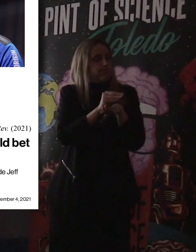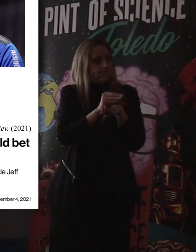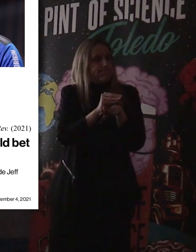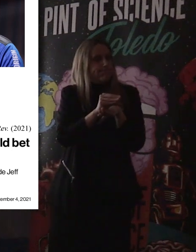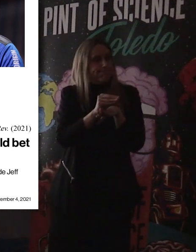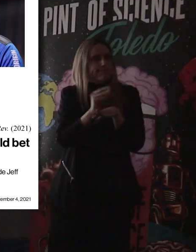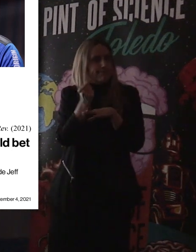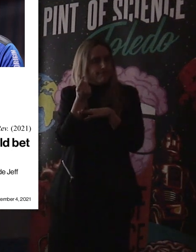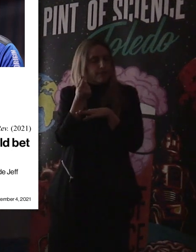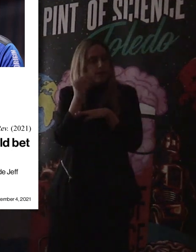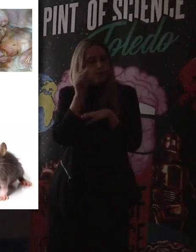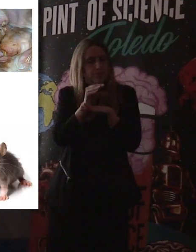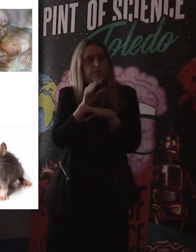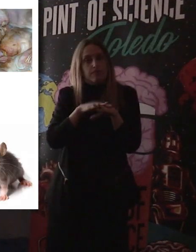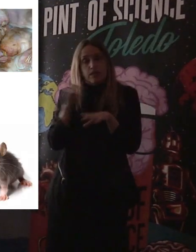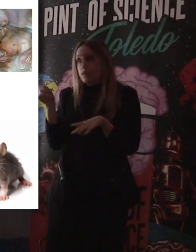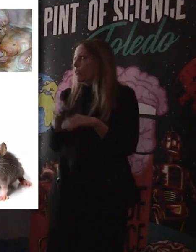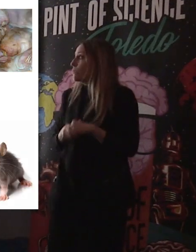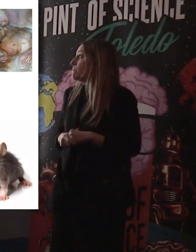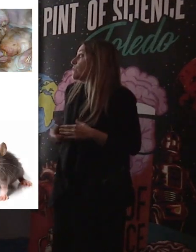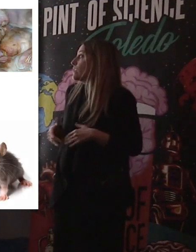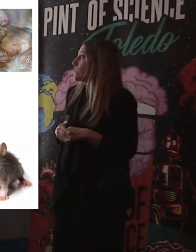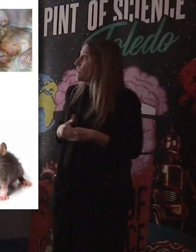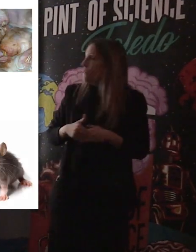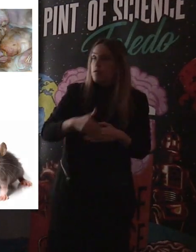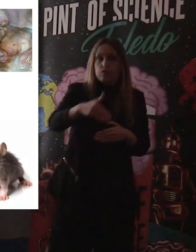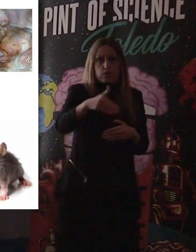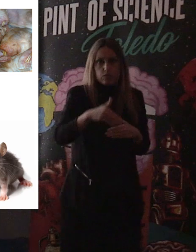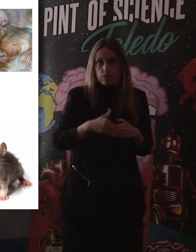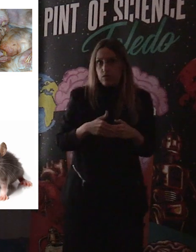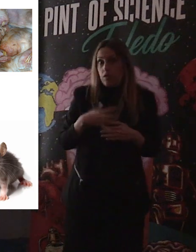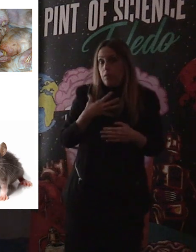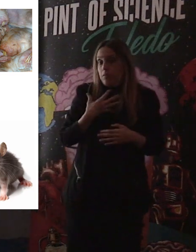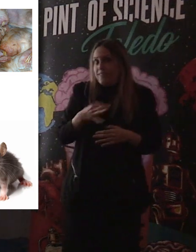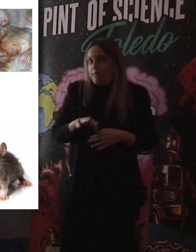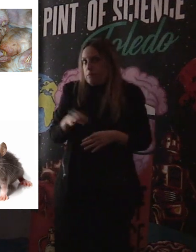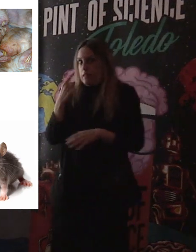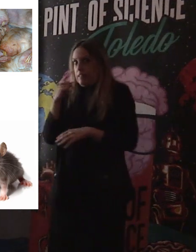esto. Entonces el futuro posiblemente tiene este aspecto.